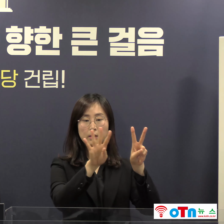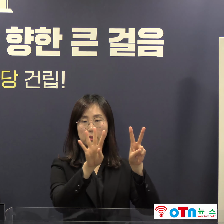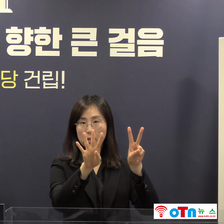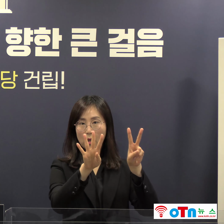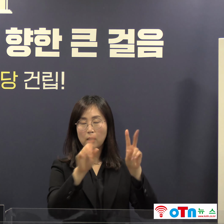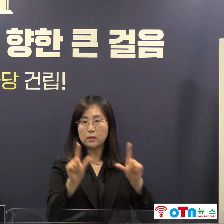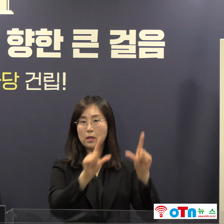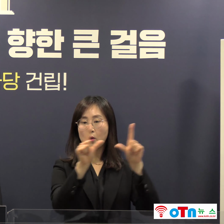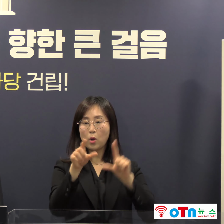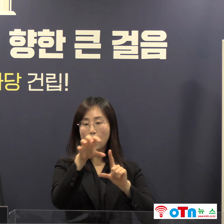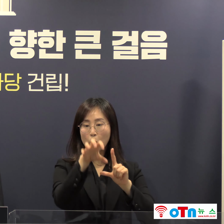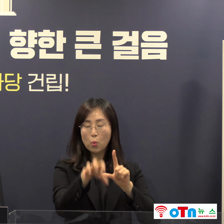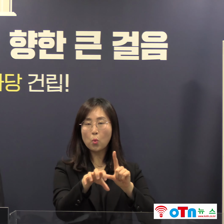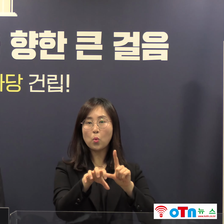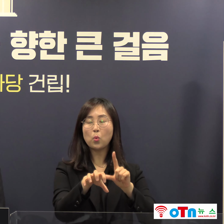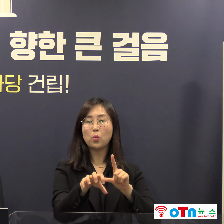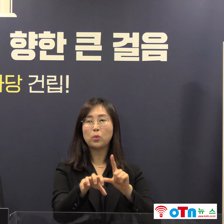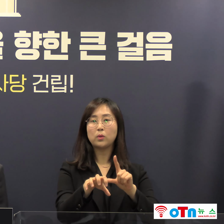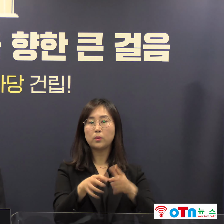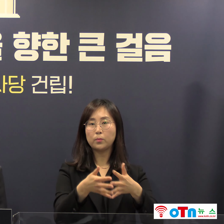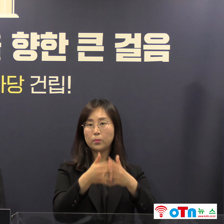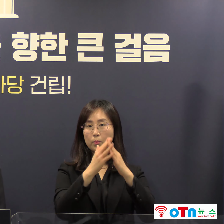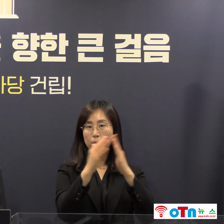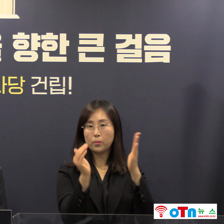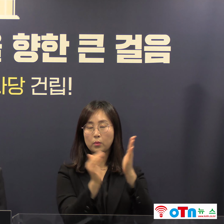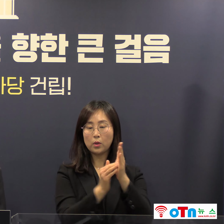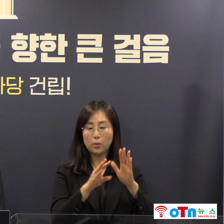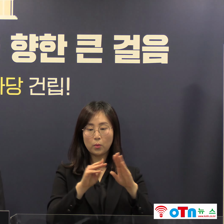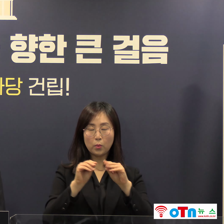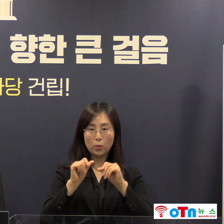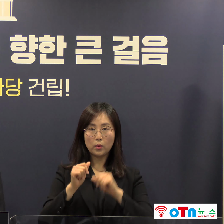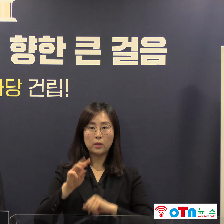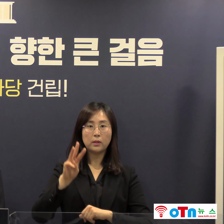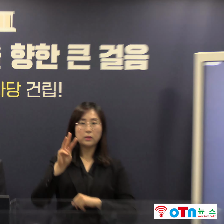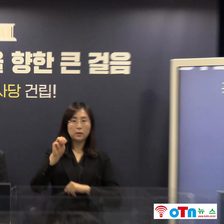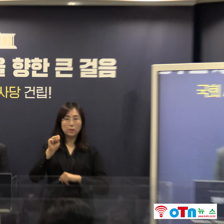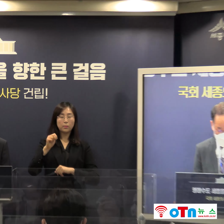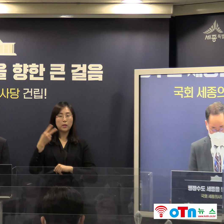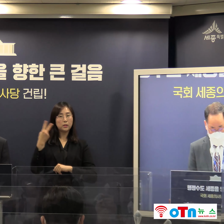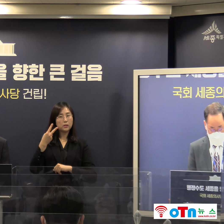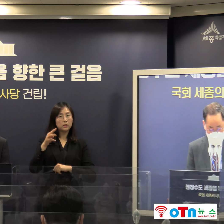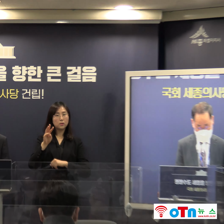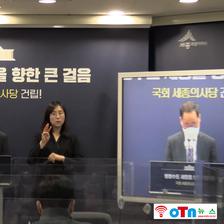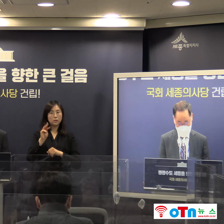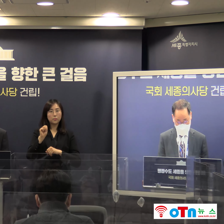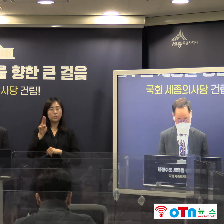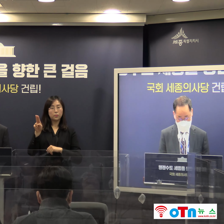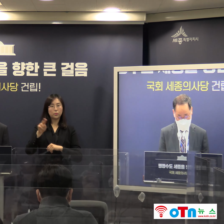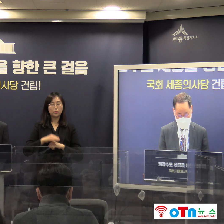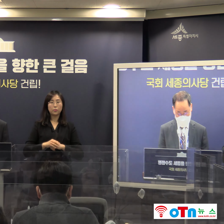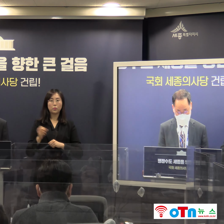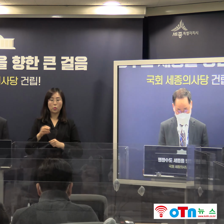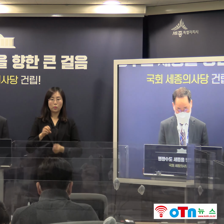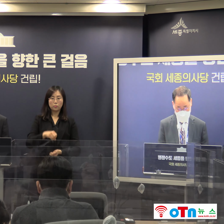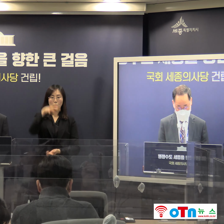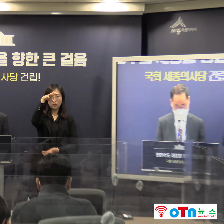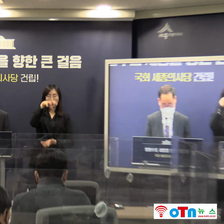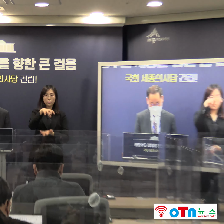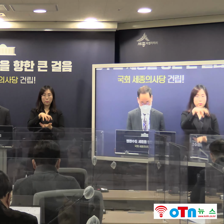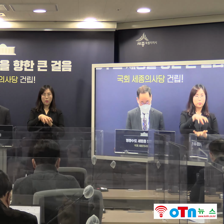다성동에 조성하였으며 부지 36,000평방미터에 연면적 16,000평방미터의